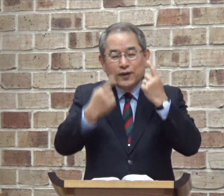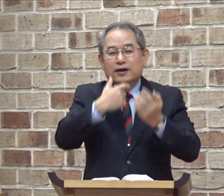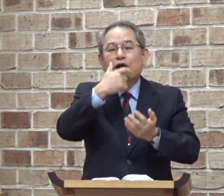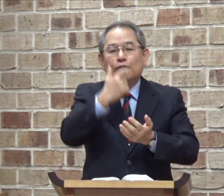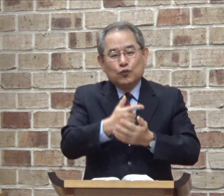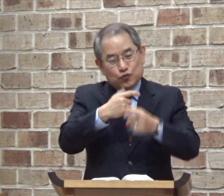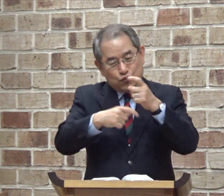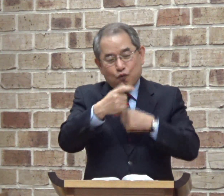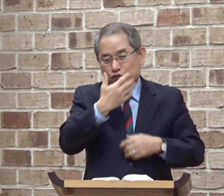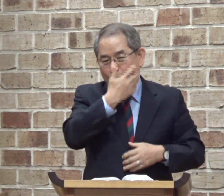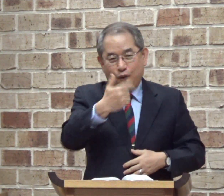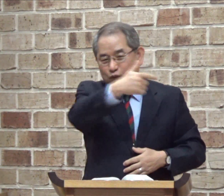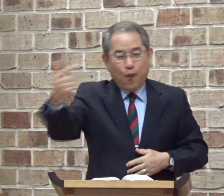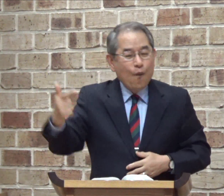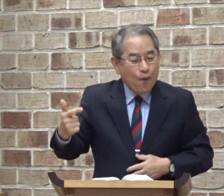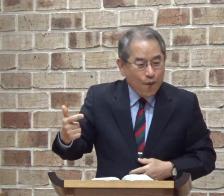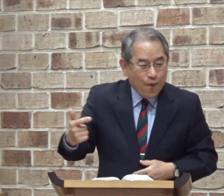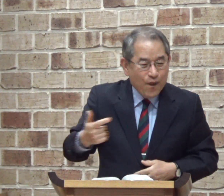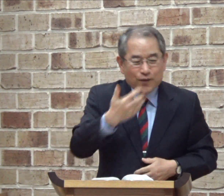얼굴에 주름은 많이 없지만